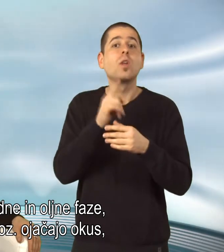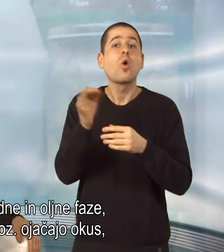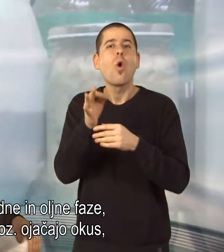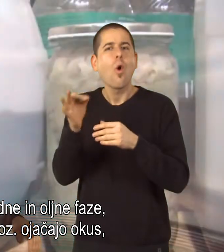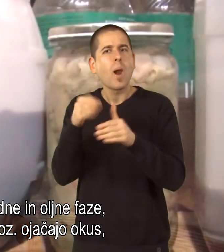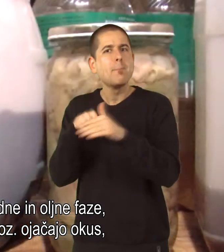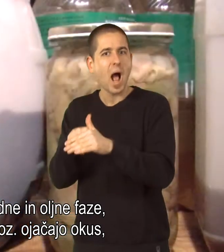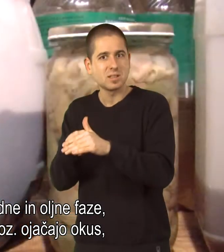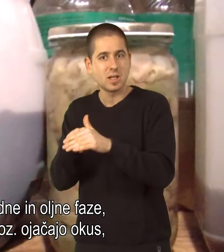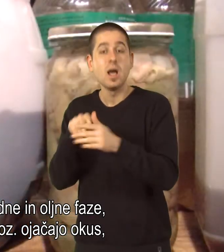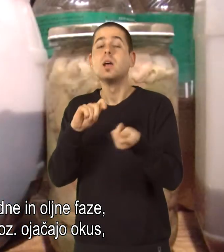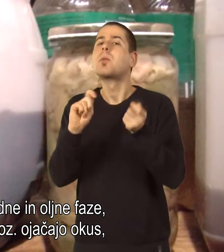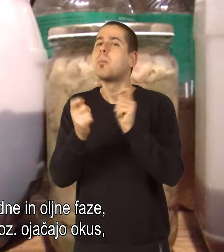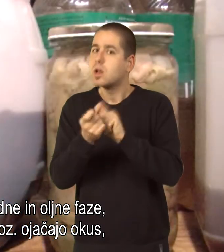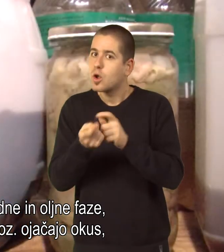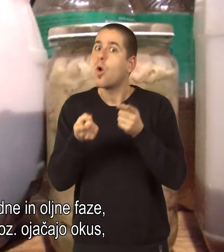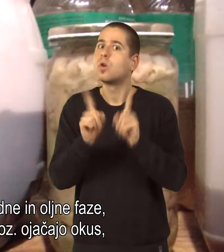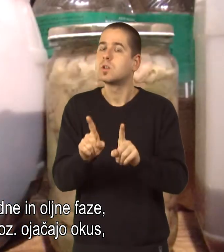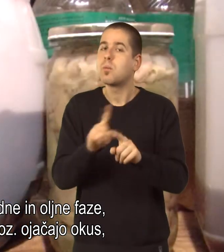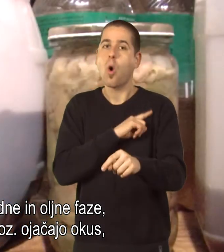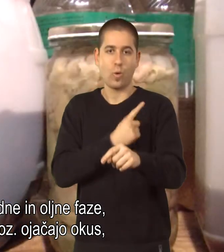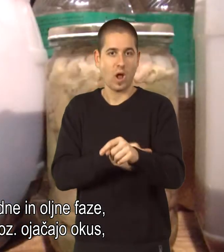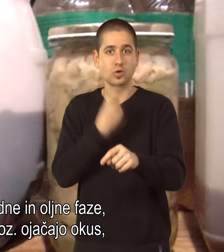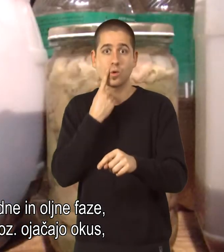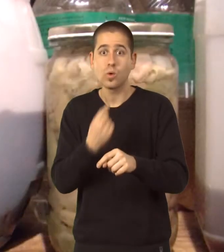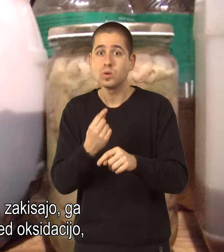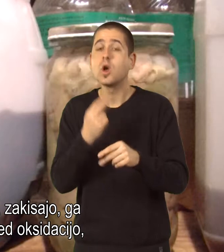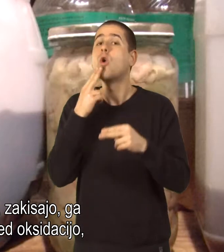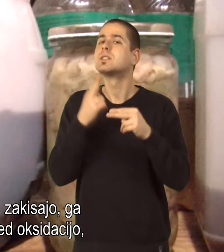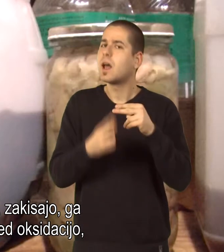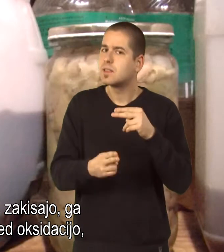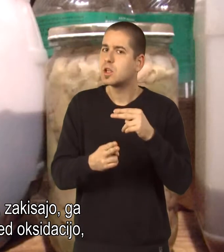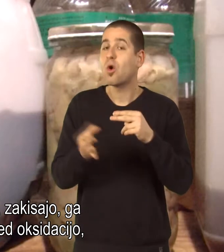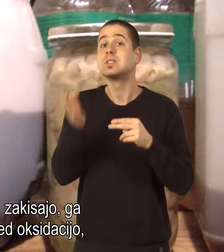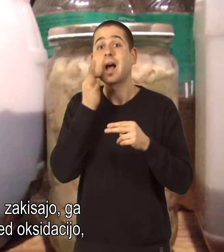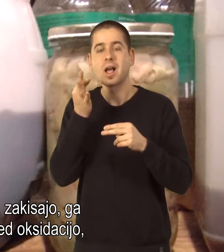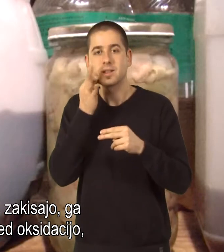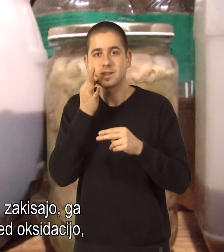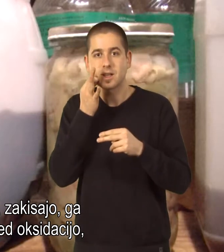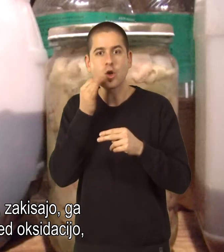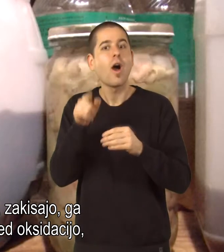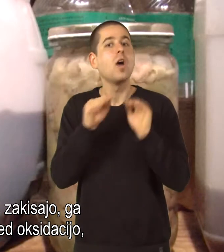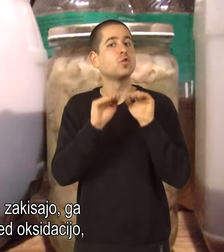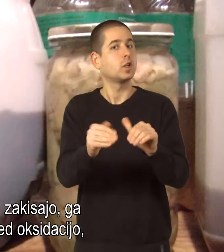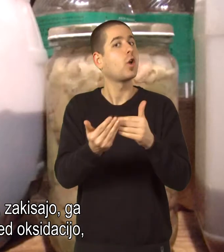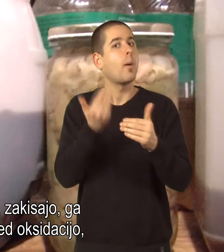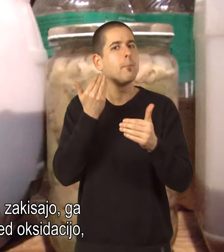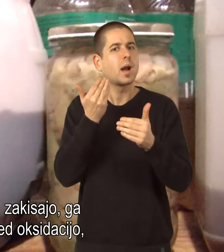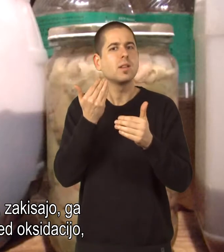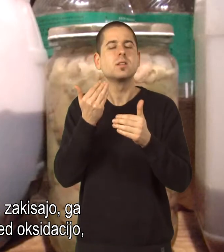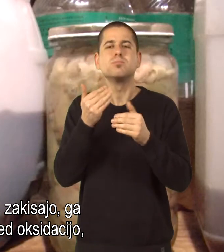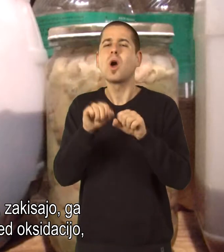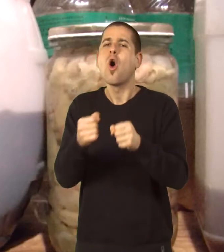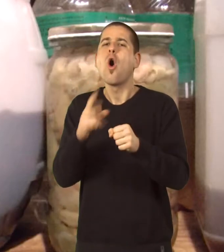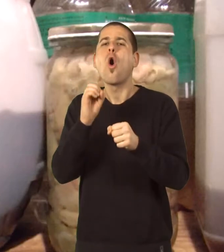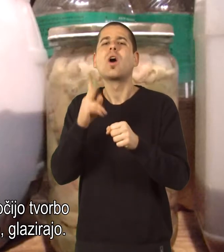baze, spremenijo oziroma ojačajo okus, osladijo, zakisajo, ga ščitijo pred